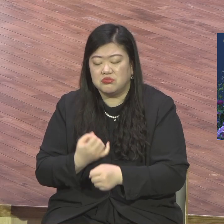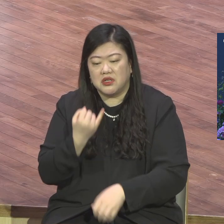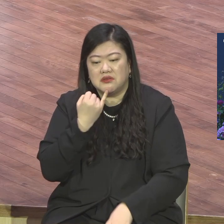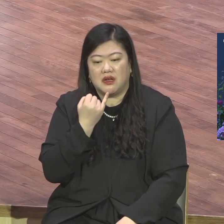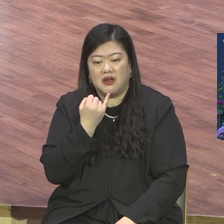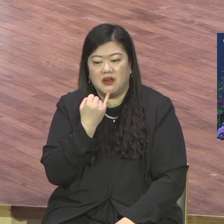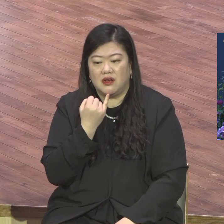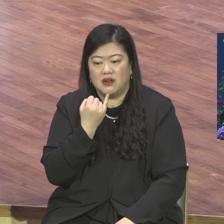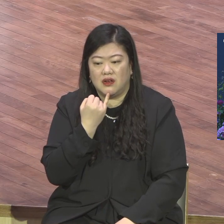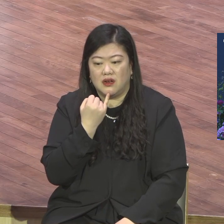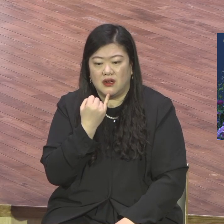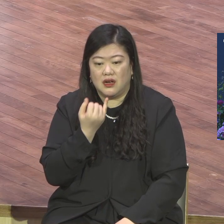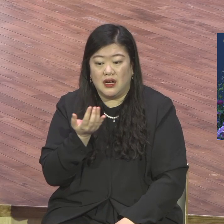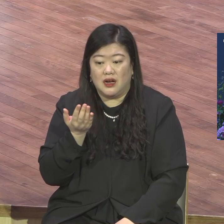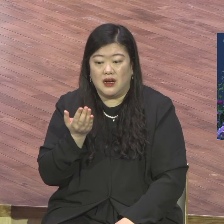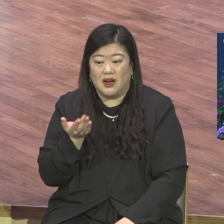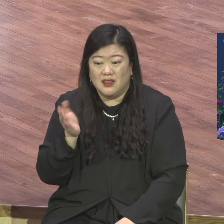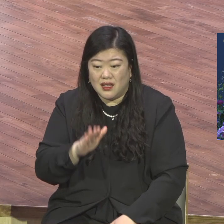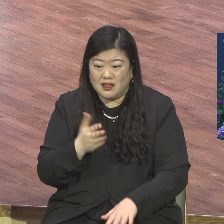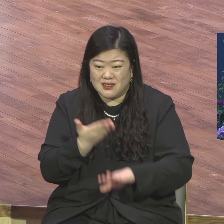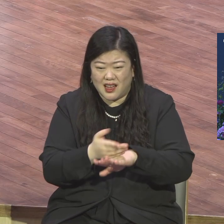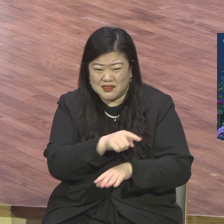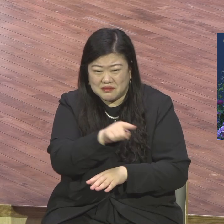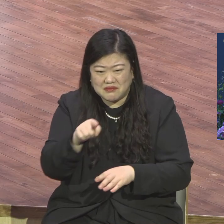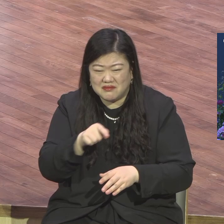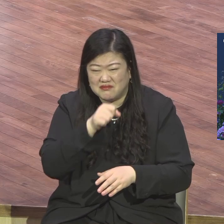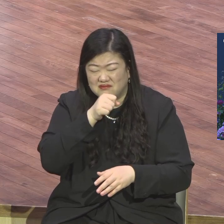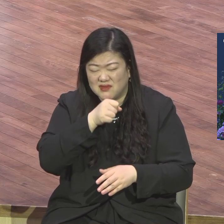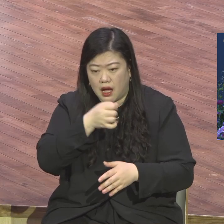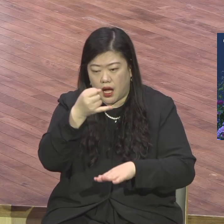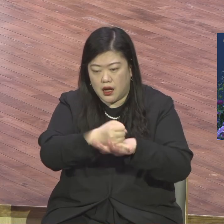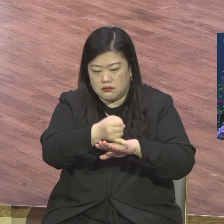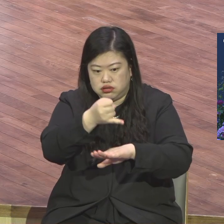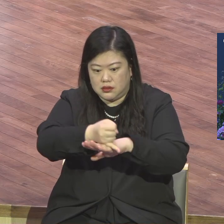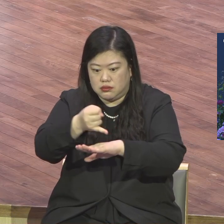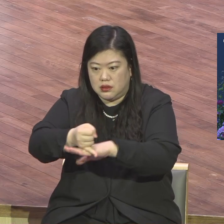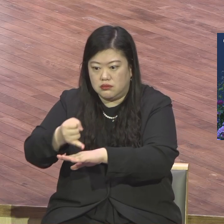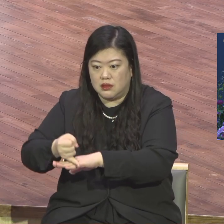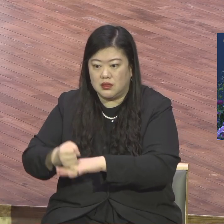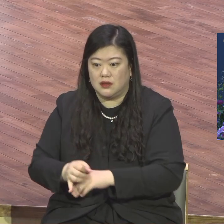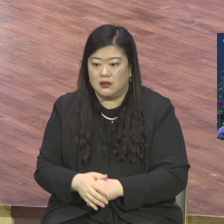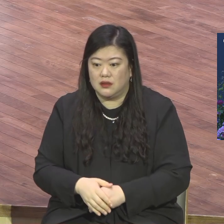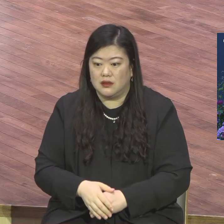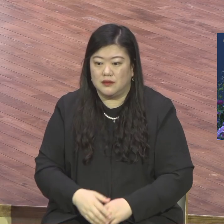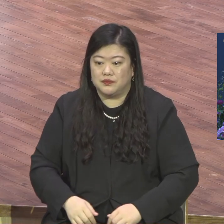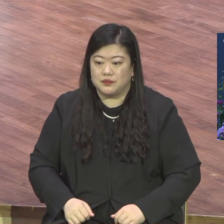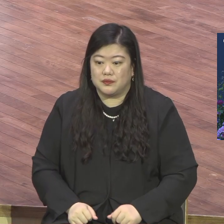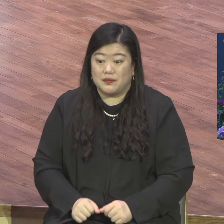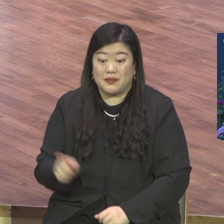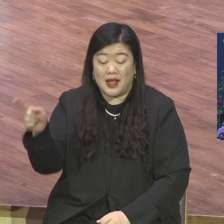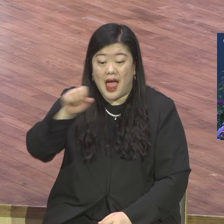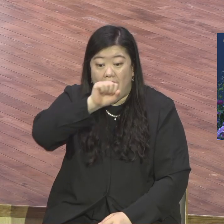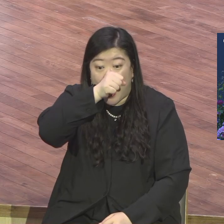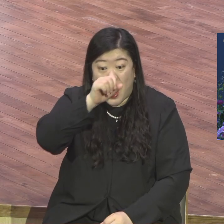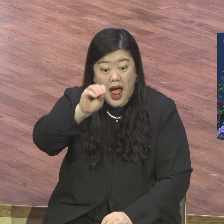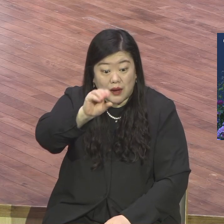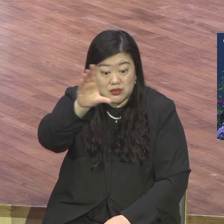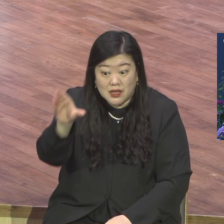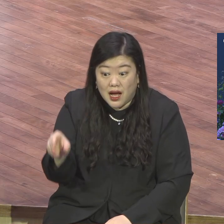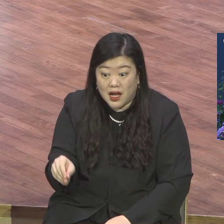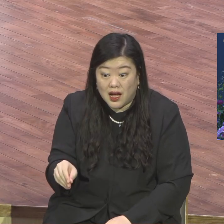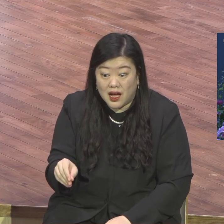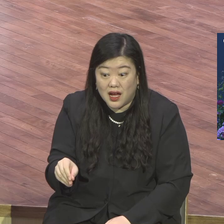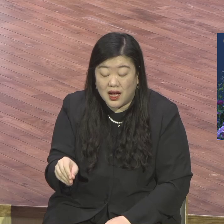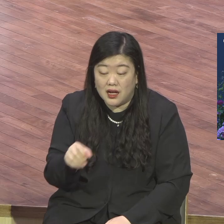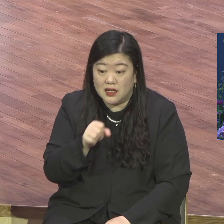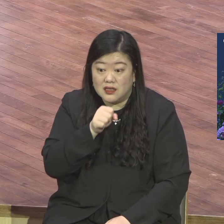이 부분이 113위예요. 그러니까 아프리카 케냐 콩고보다도 못해요.